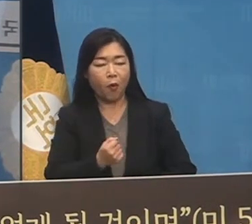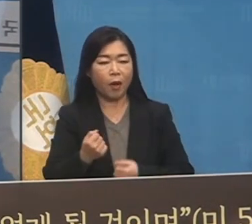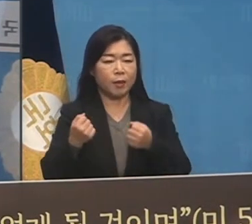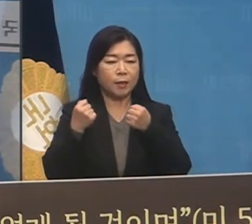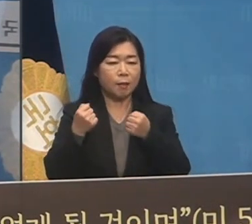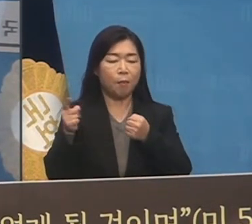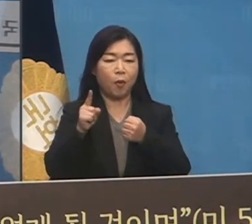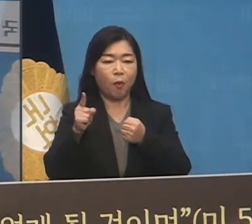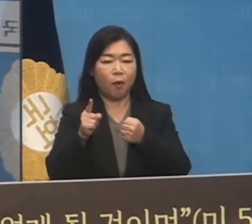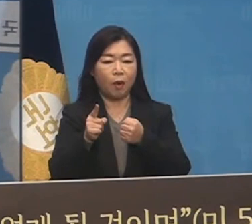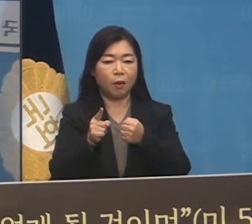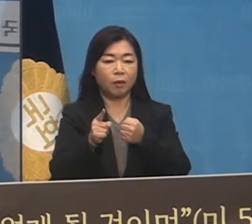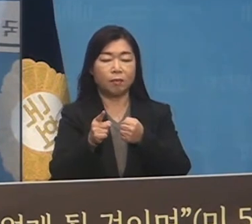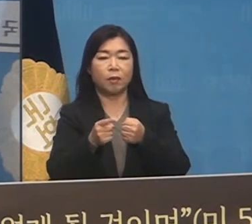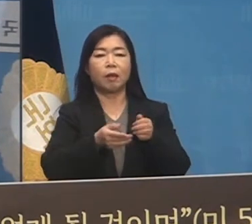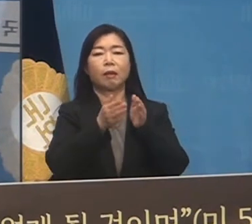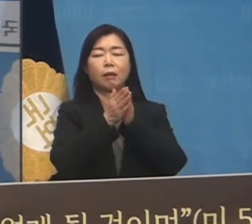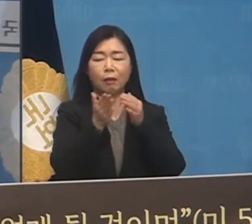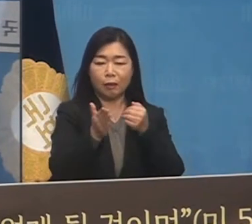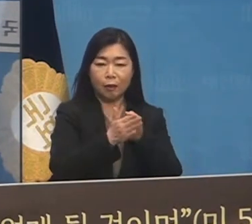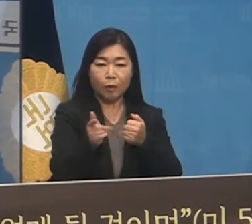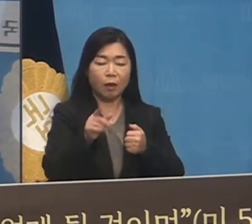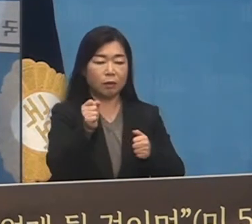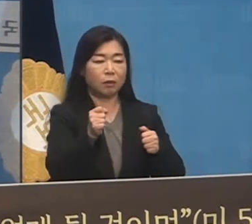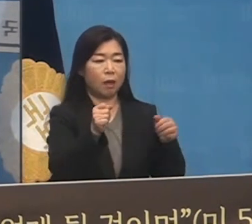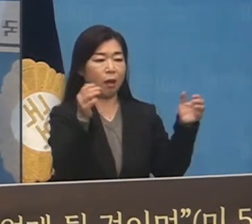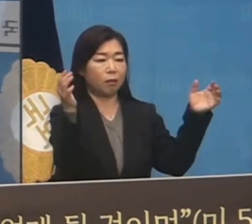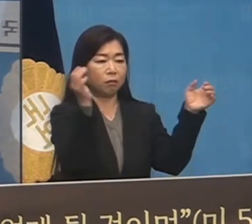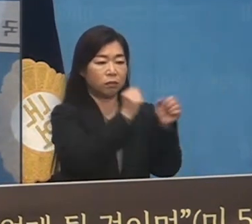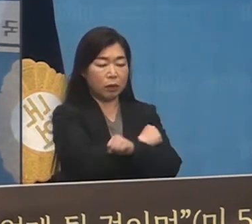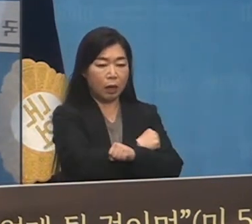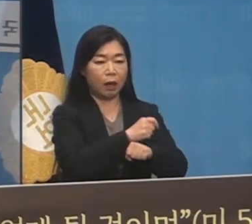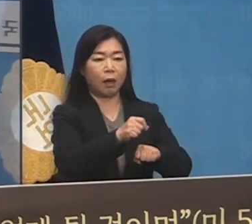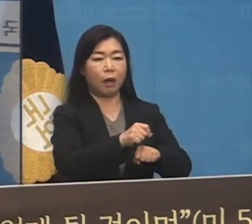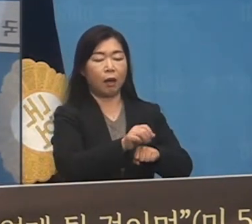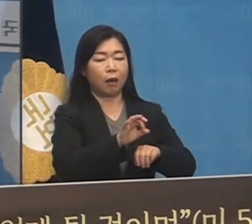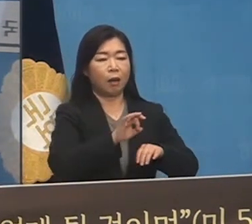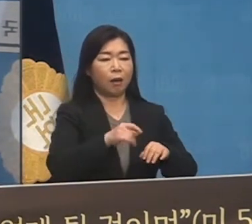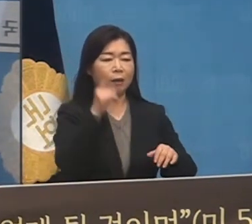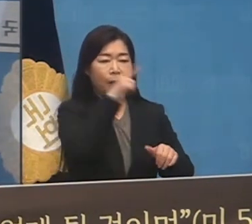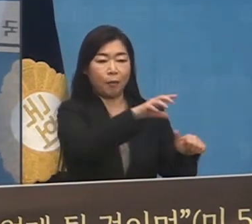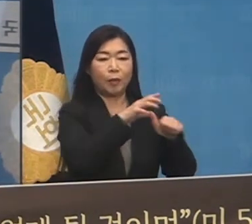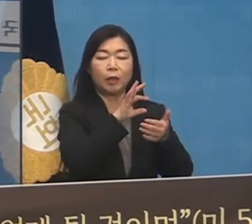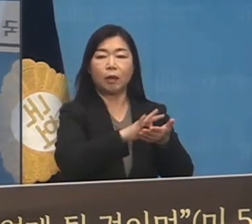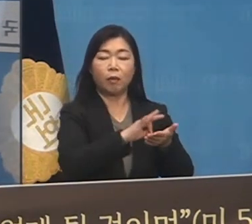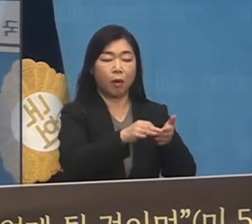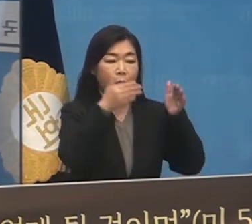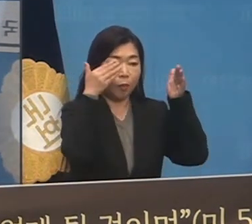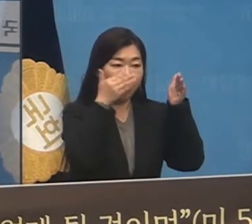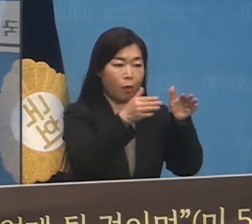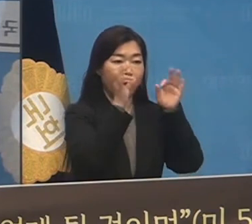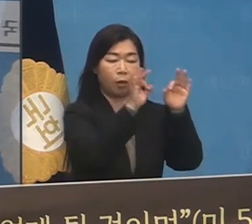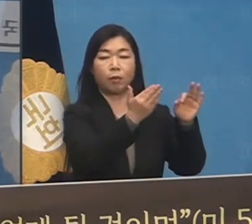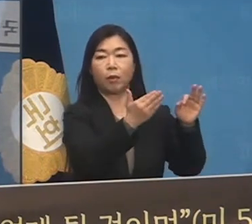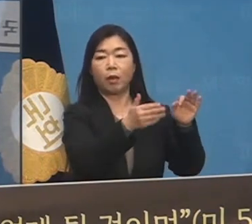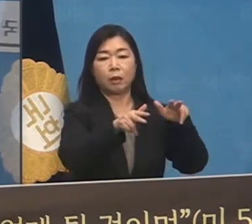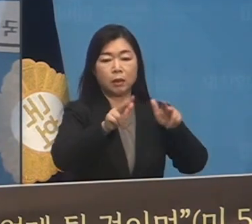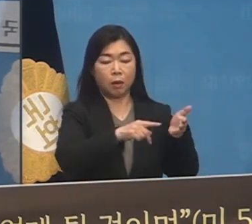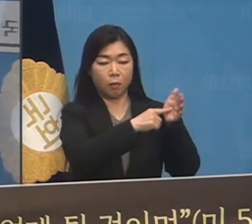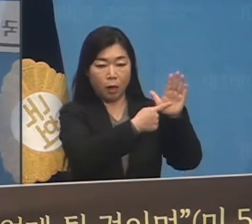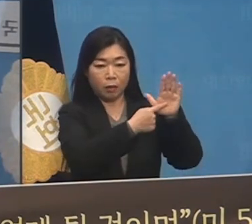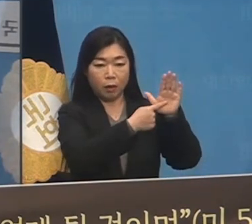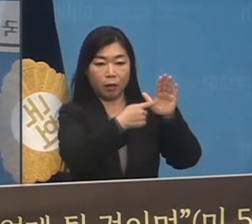무속의 속성상 그 타락과 오남용을 위해 주시해왔다. 이번에